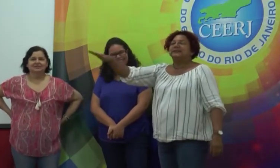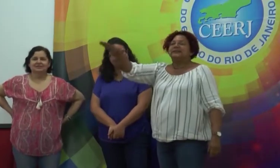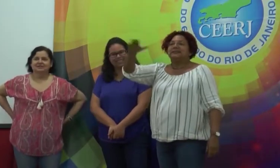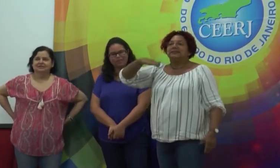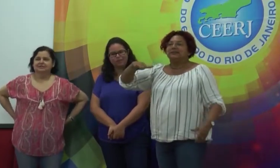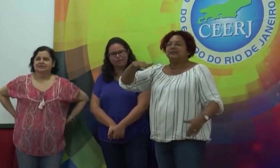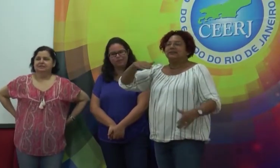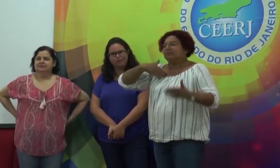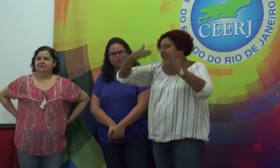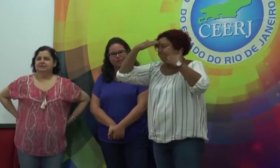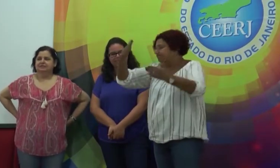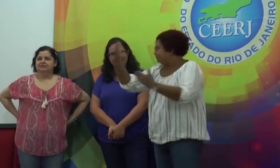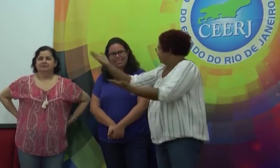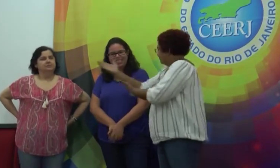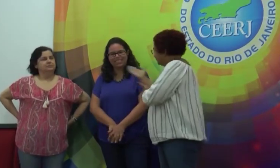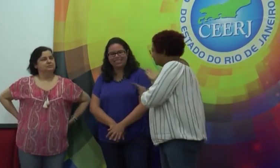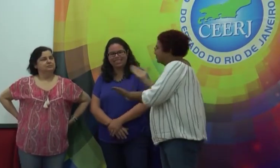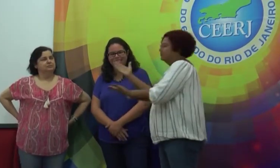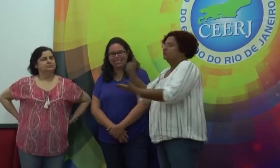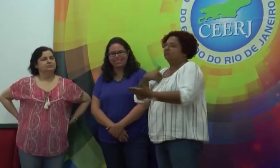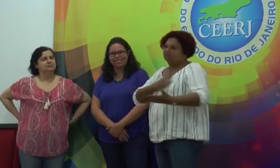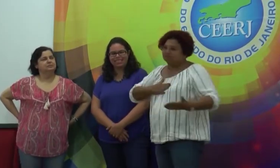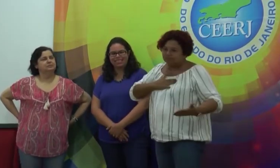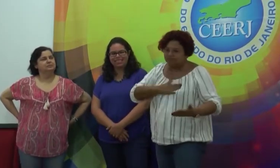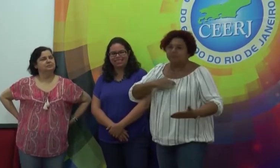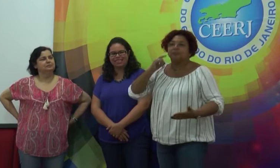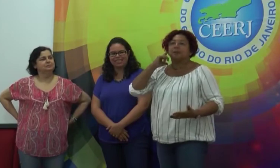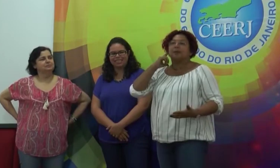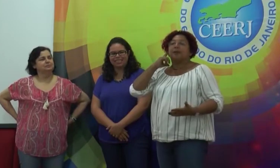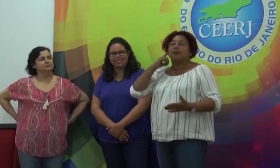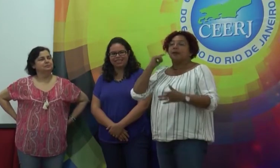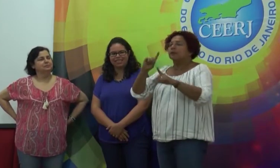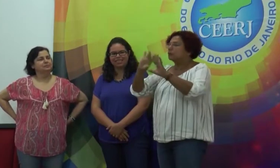Bom, eu gostaria de agradecer